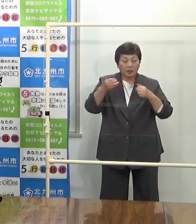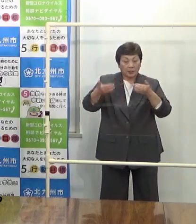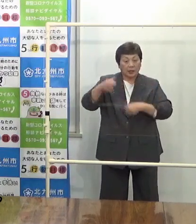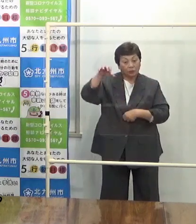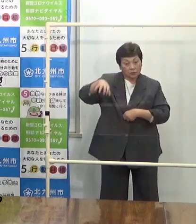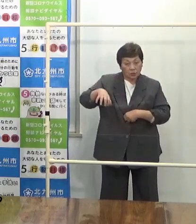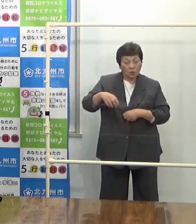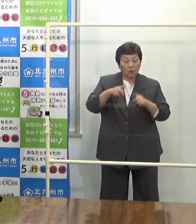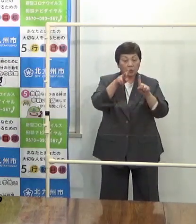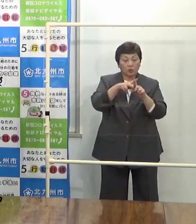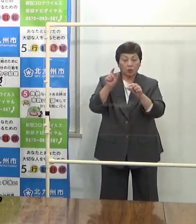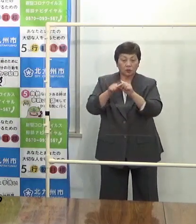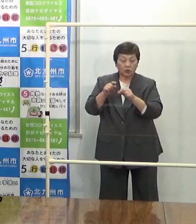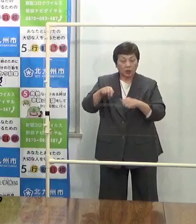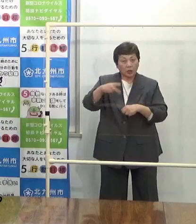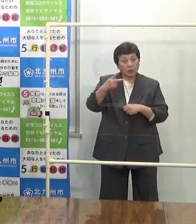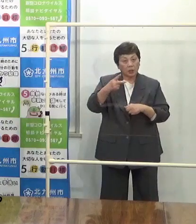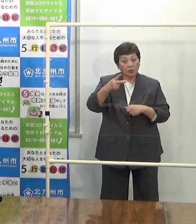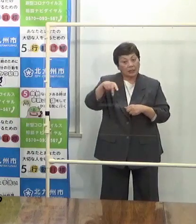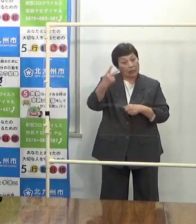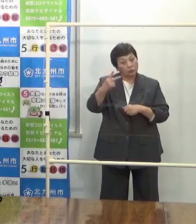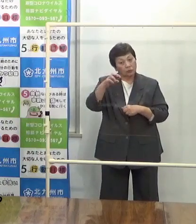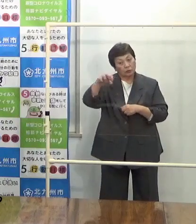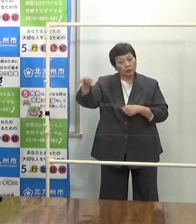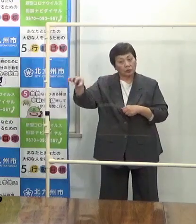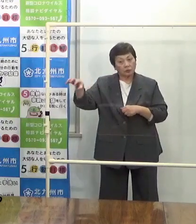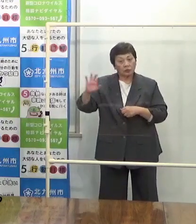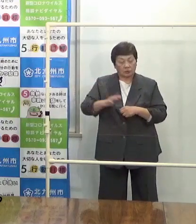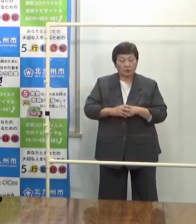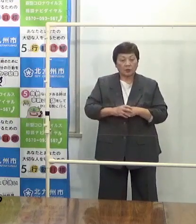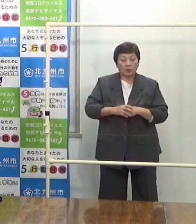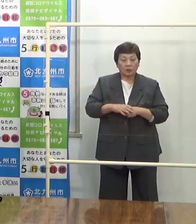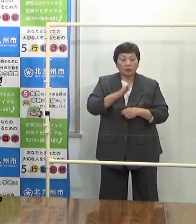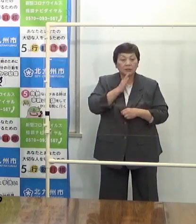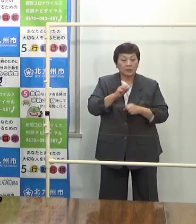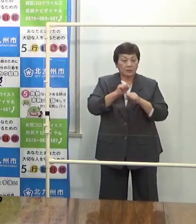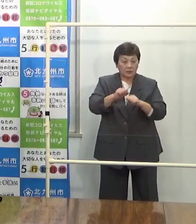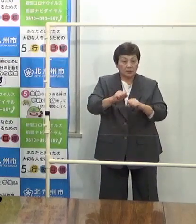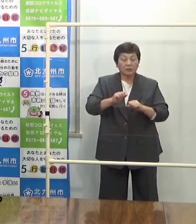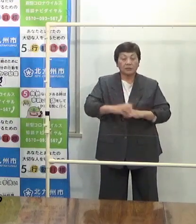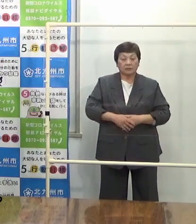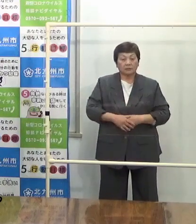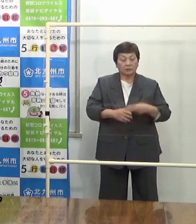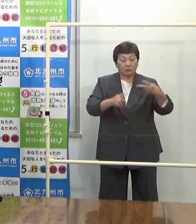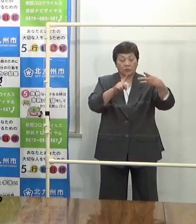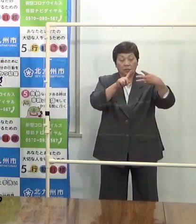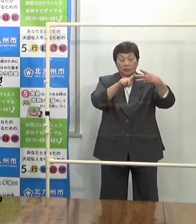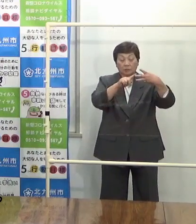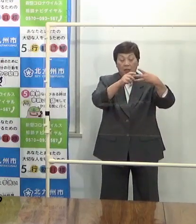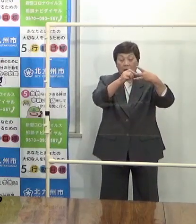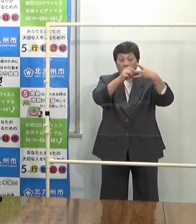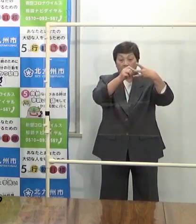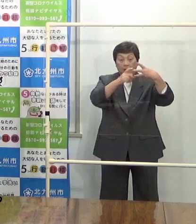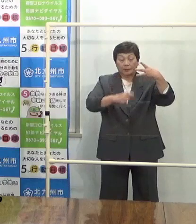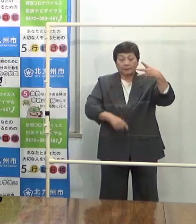ですけれども、この200の施設において実施をいたします。2つ目でありますが、